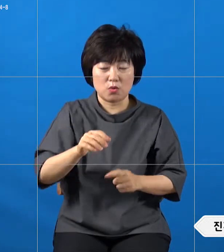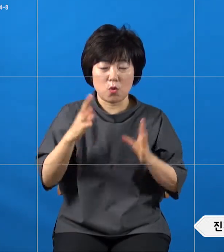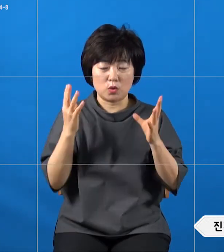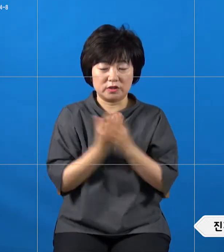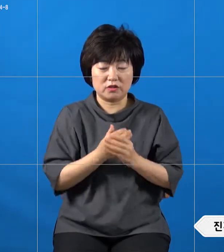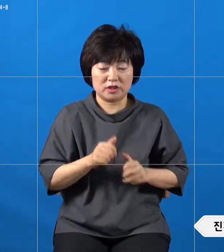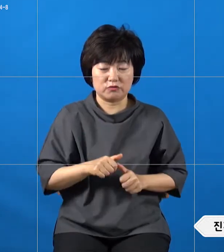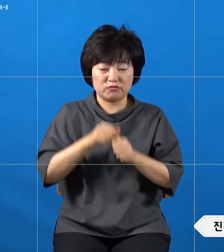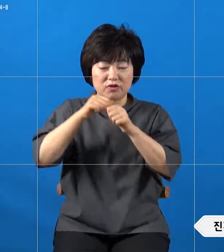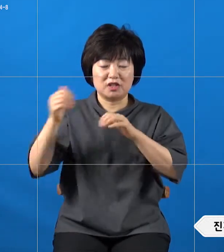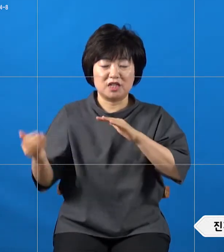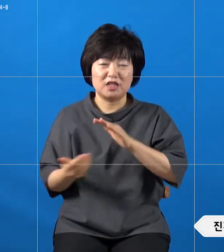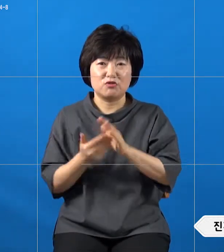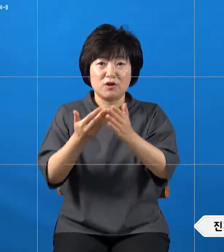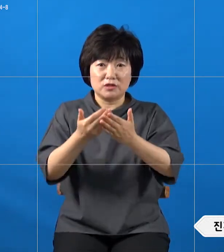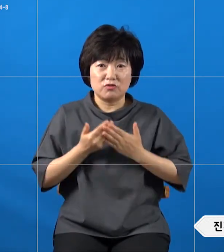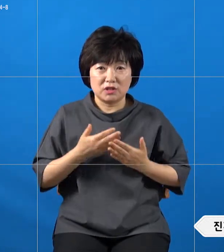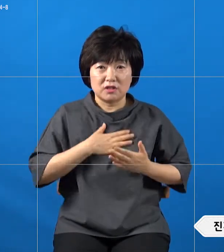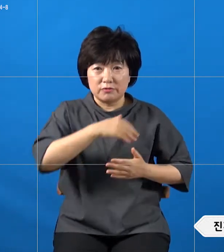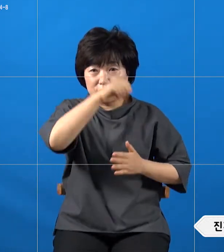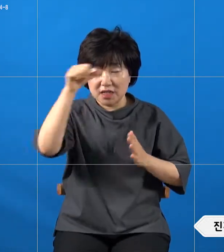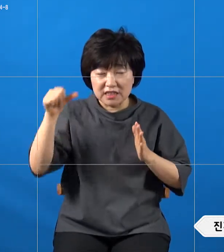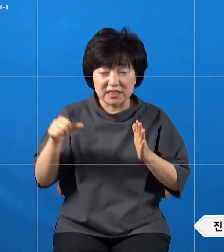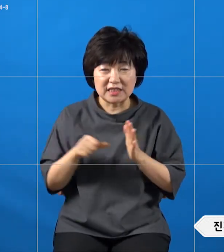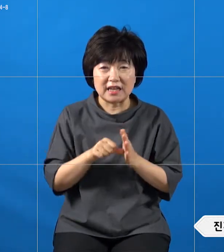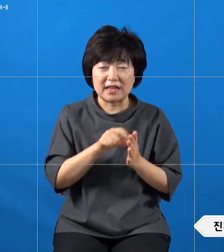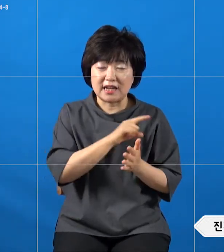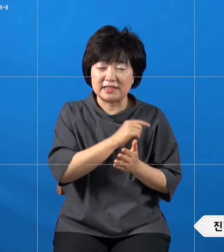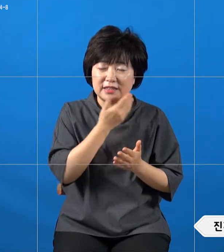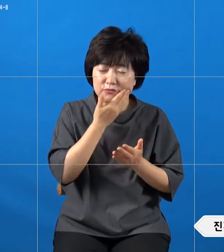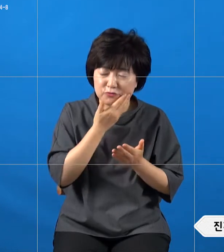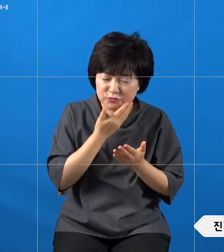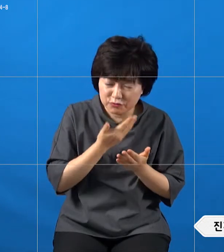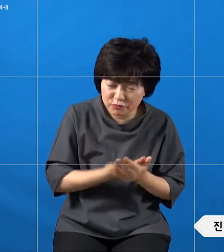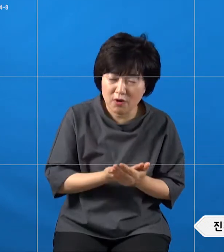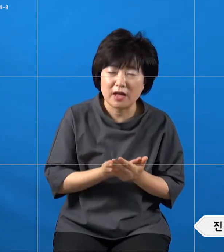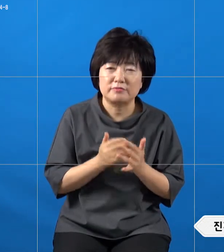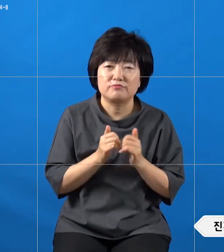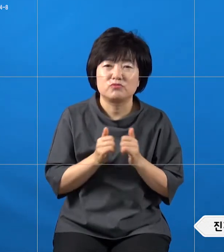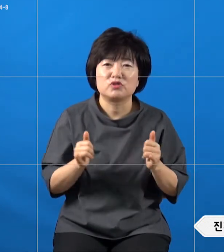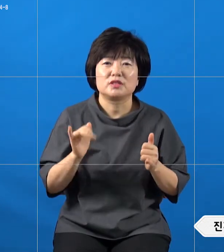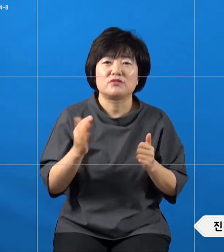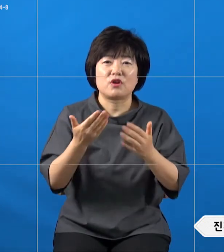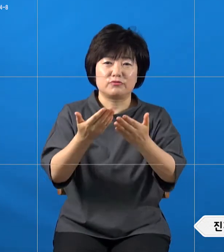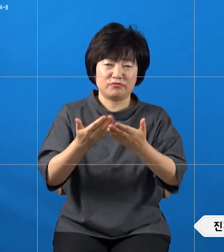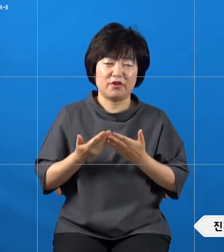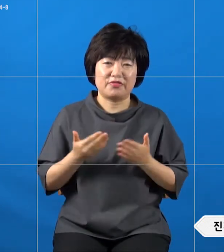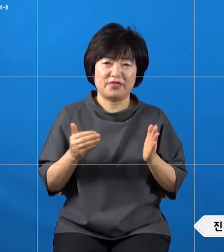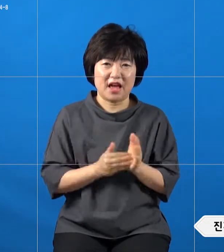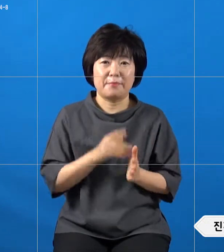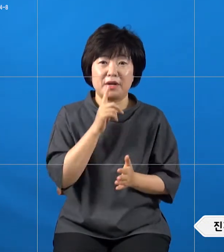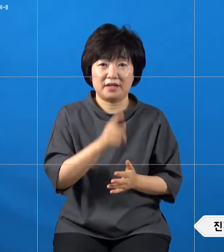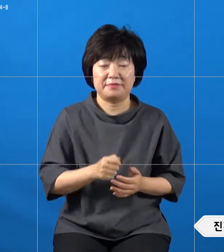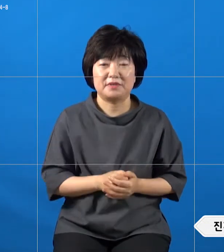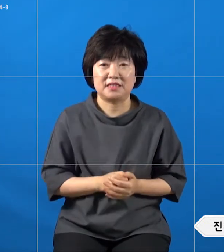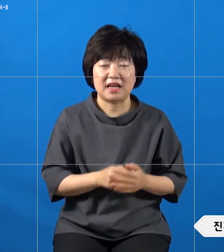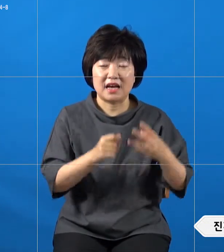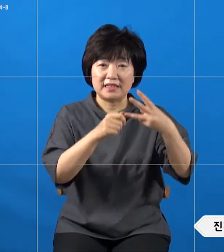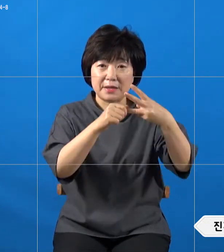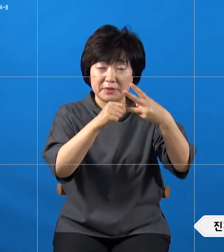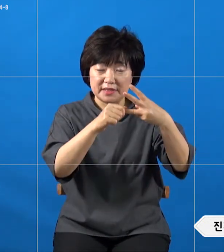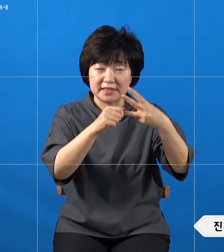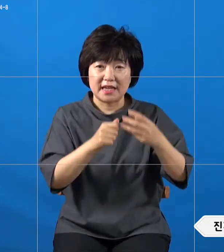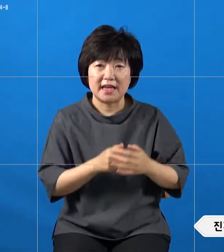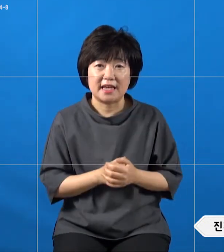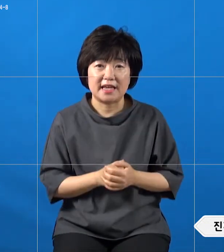인생의 모퉁이 돌이 되시는 예수 그리스도를 성경은 말씀하고 있습니다. 그리고